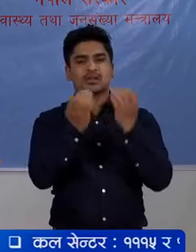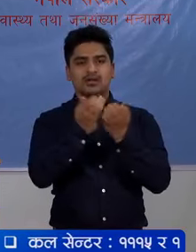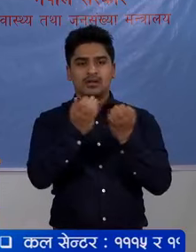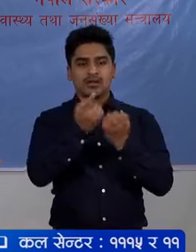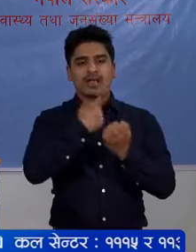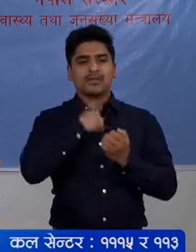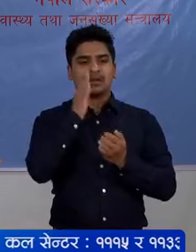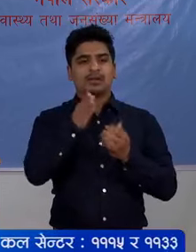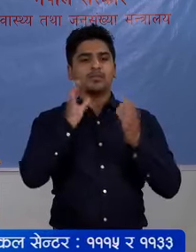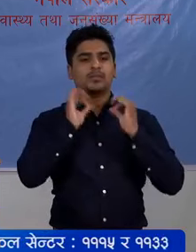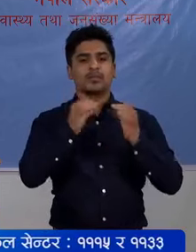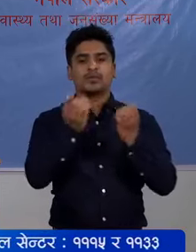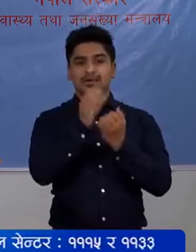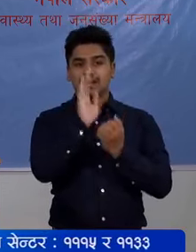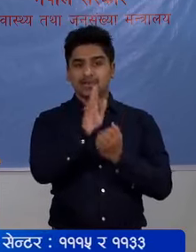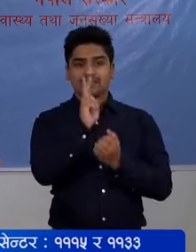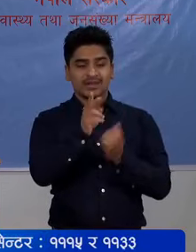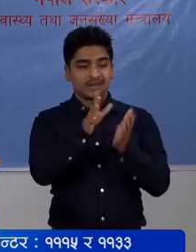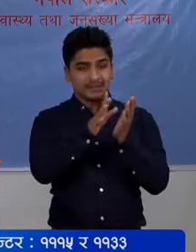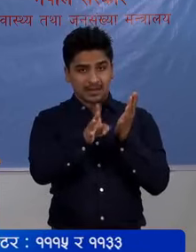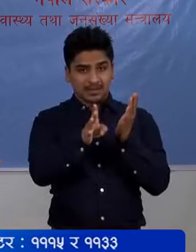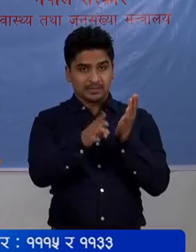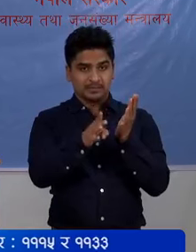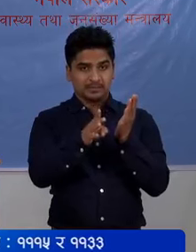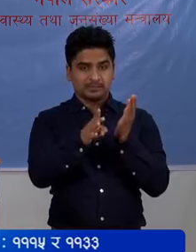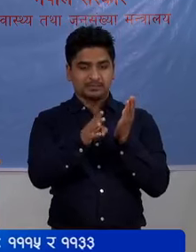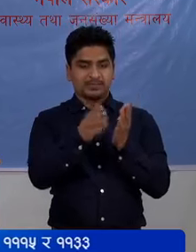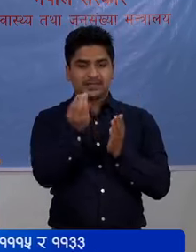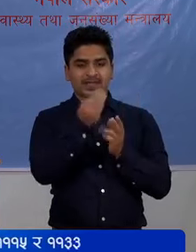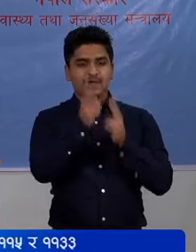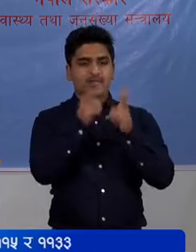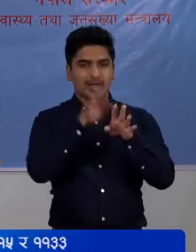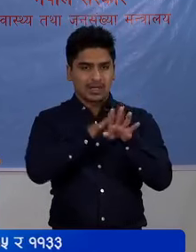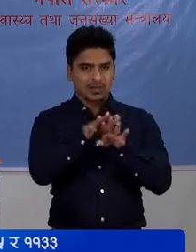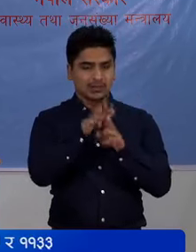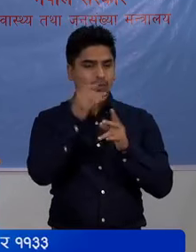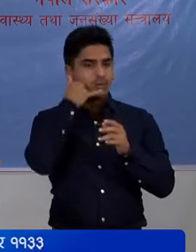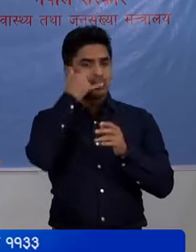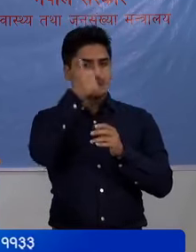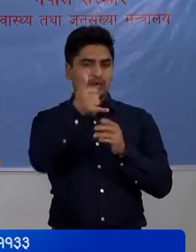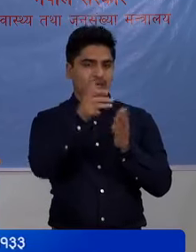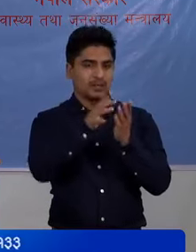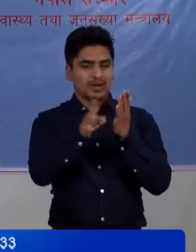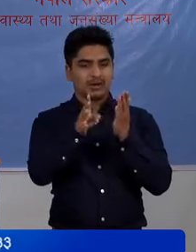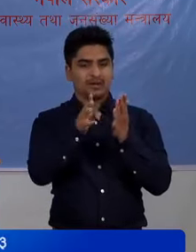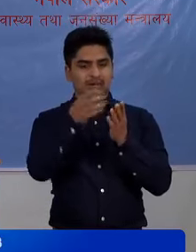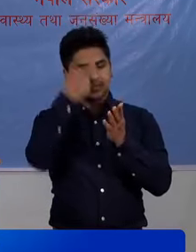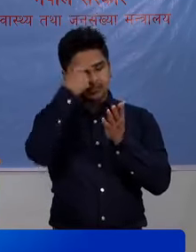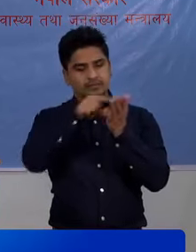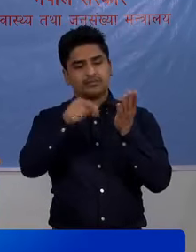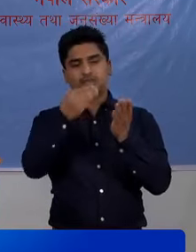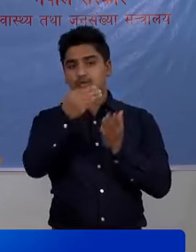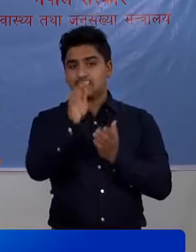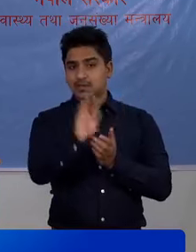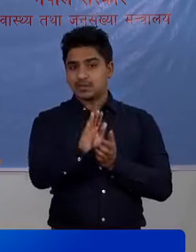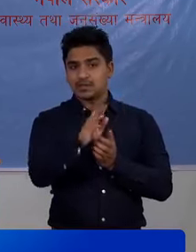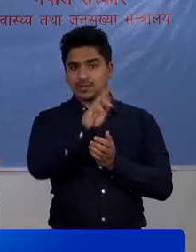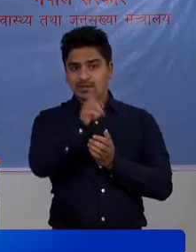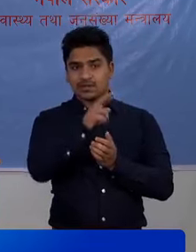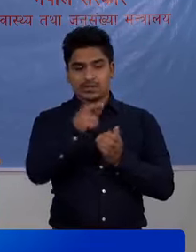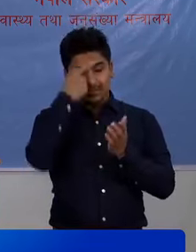हामिले प्रवयगर रहा का छूँं रा एसमार्पत के कुरा आरू फोन बाटाई सुल्जेने पने हुन्छन रा